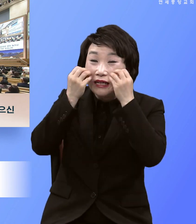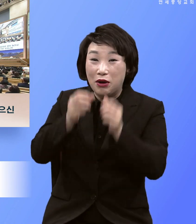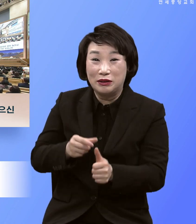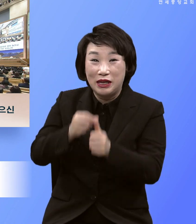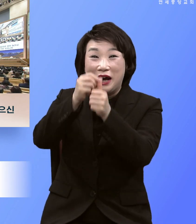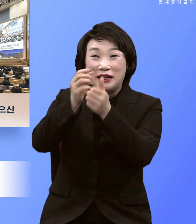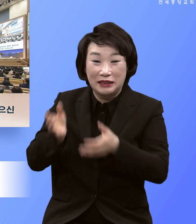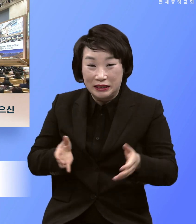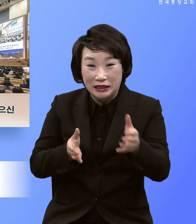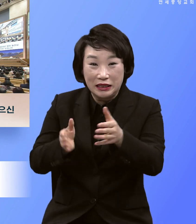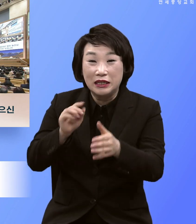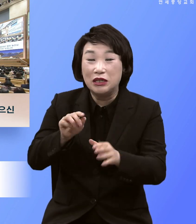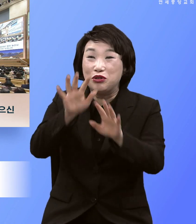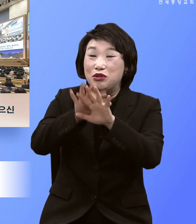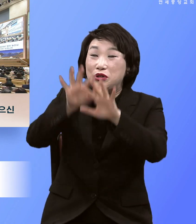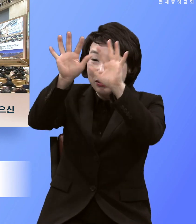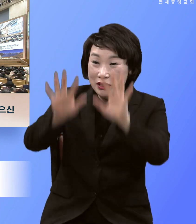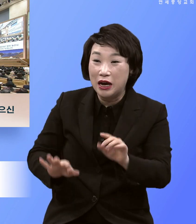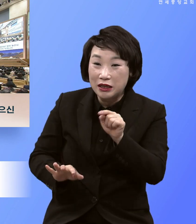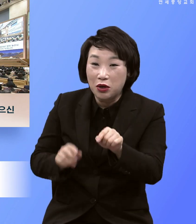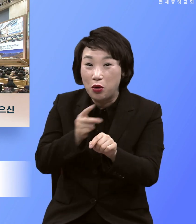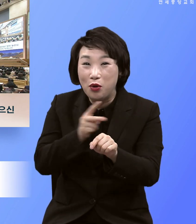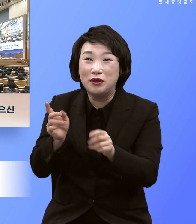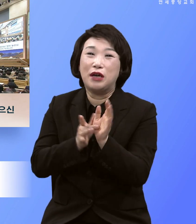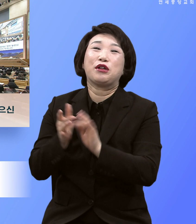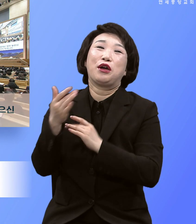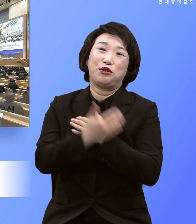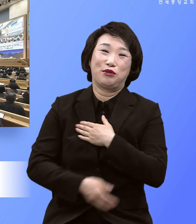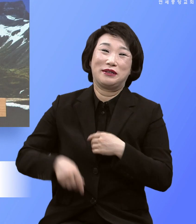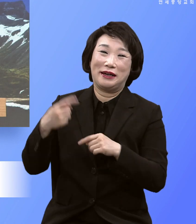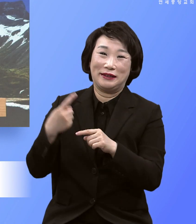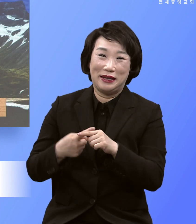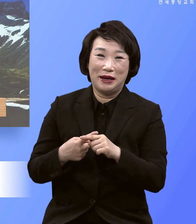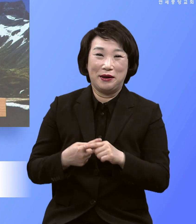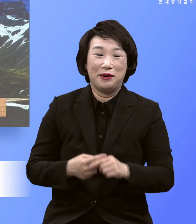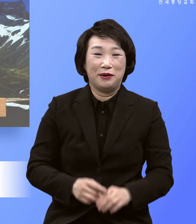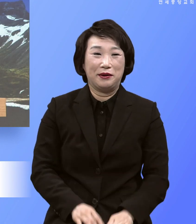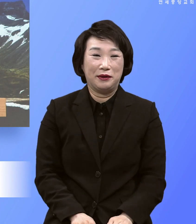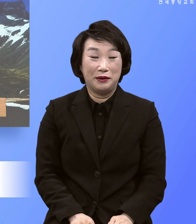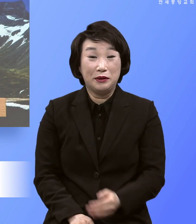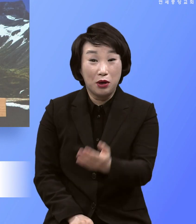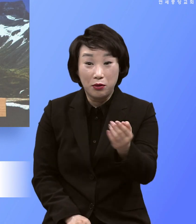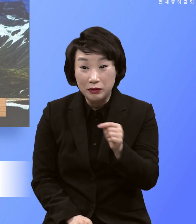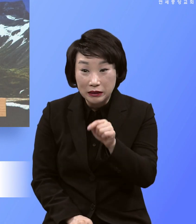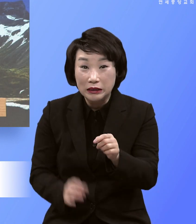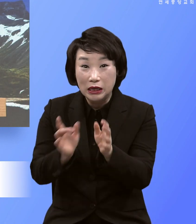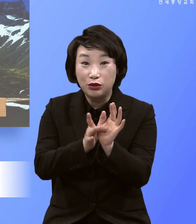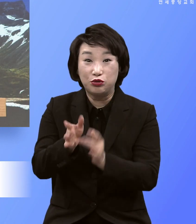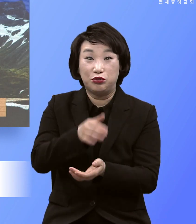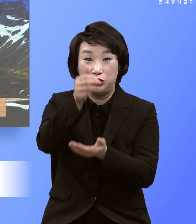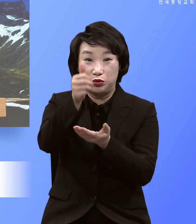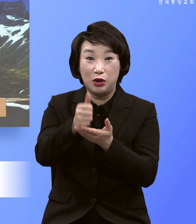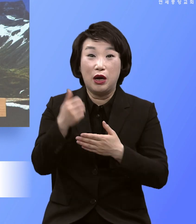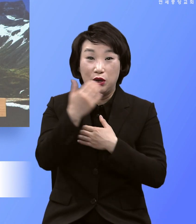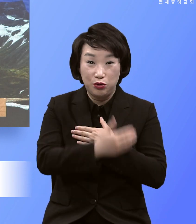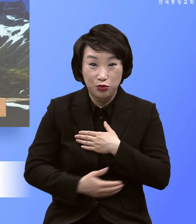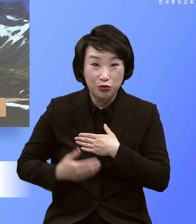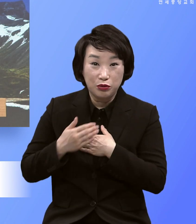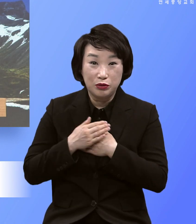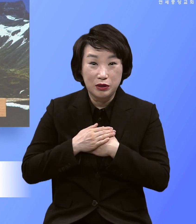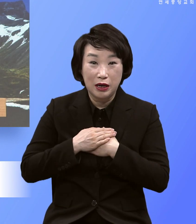새롭고 산 길이요 휘장은 곧 저의 육체니라. 자, 그 예수의